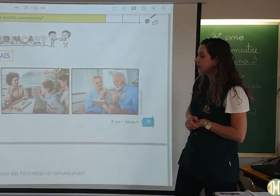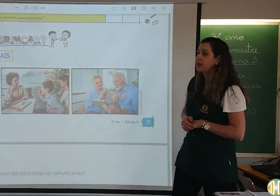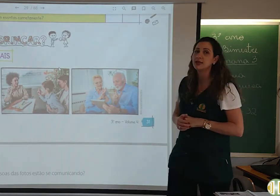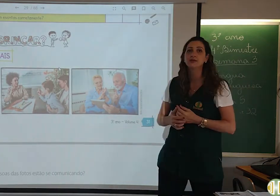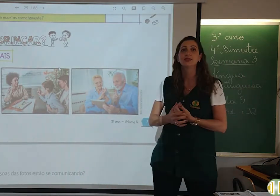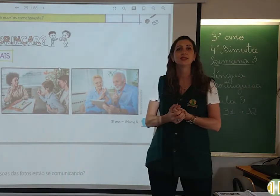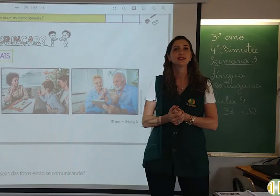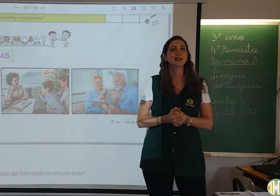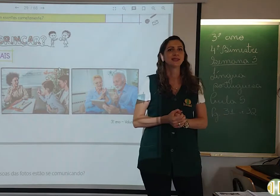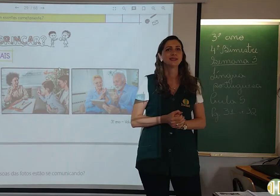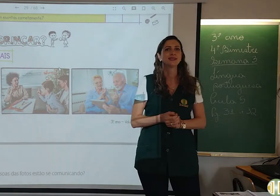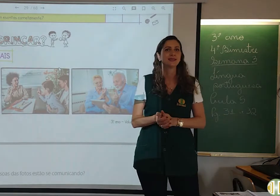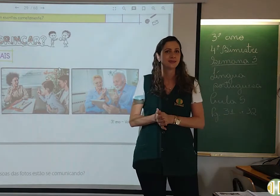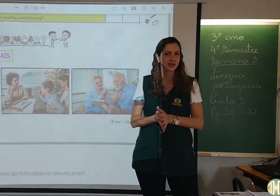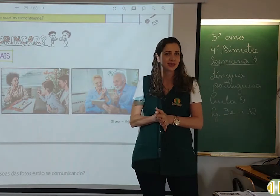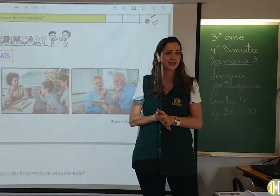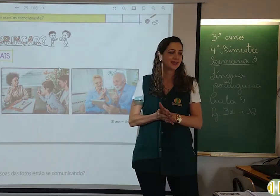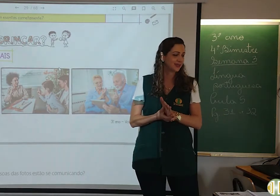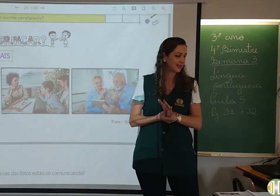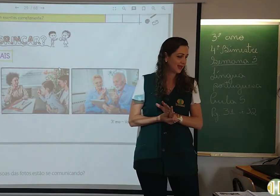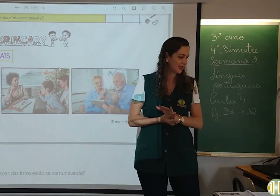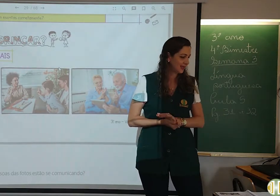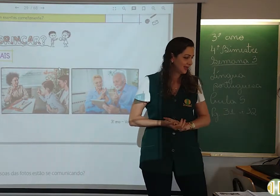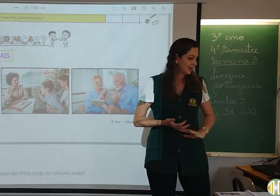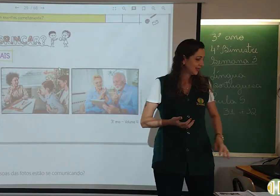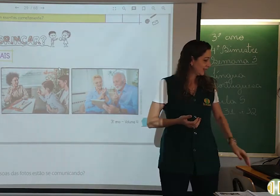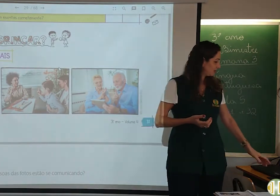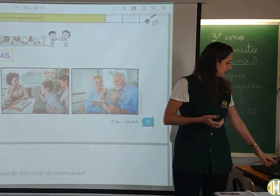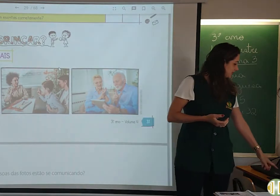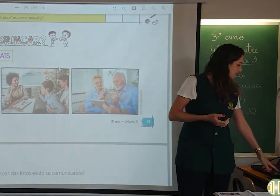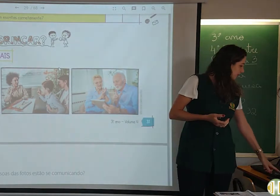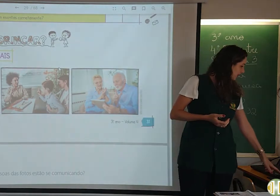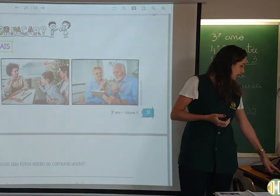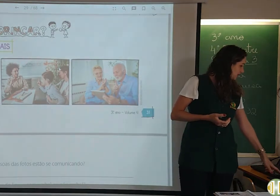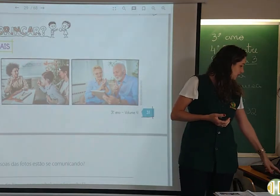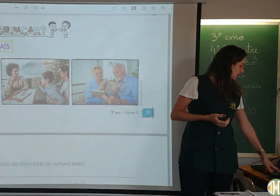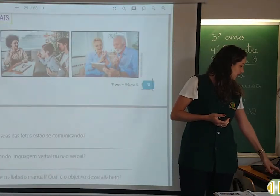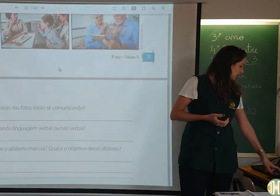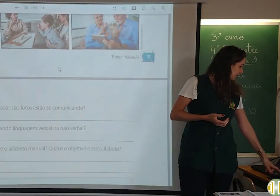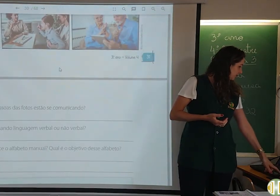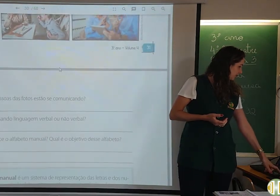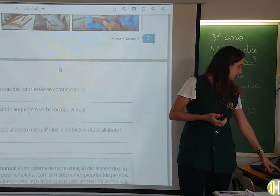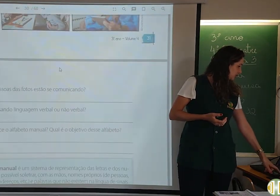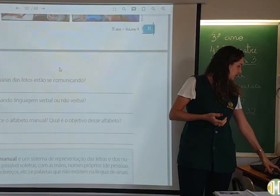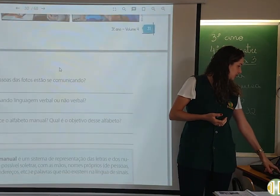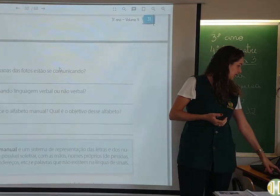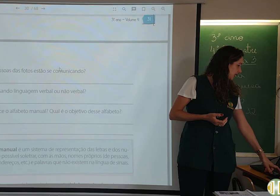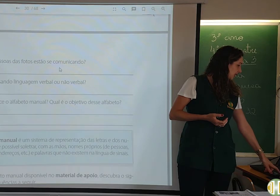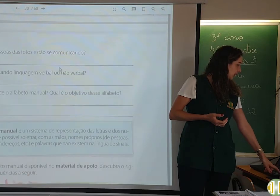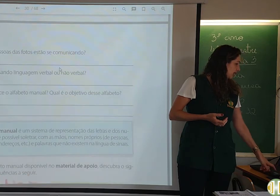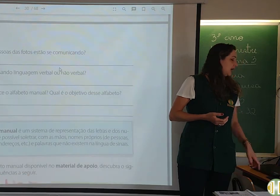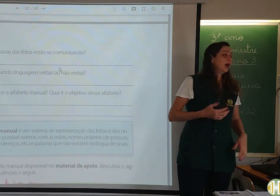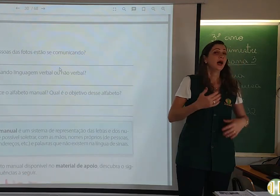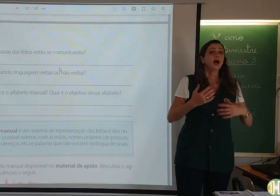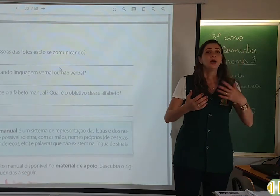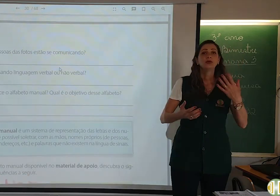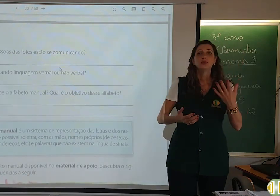a língua de sinais. Bacana, né? Na próxima página, olha lá, a gente tem